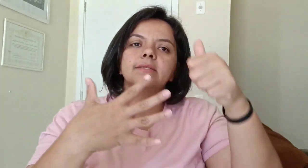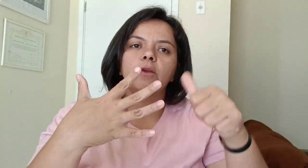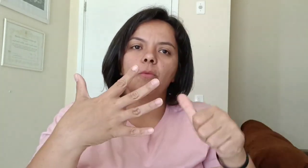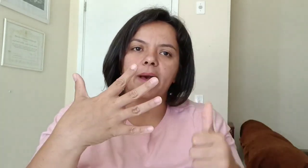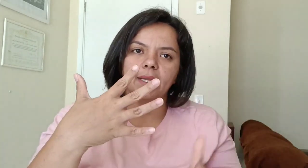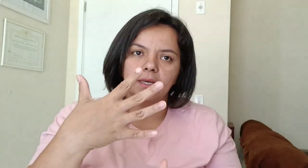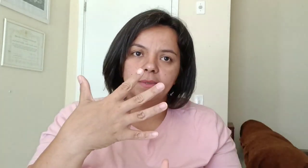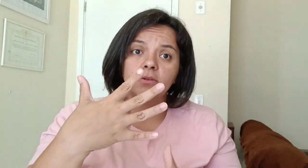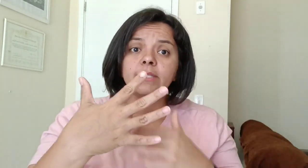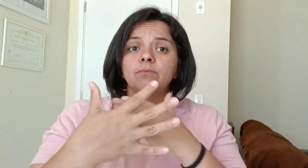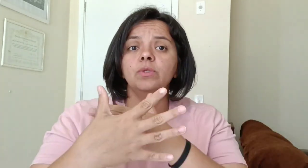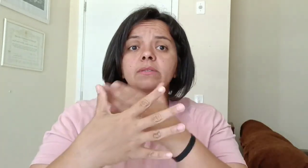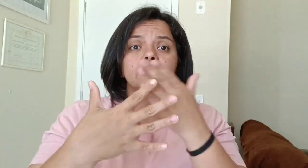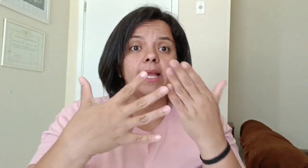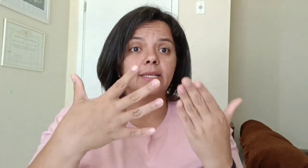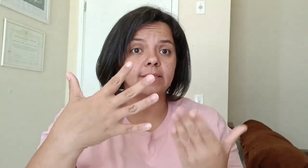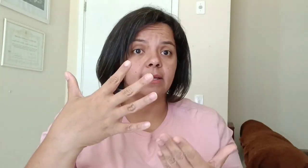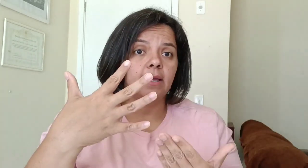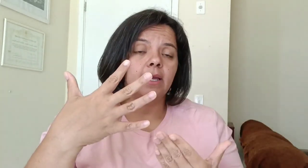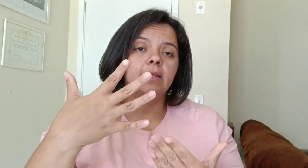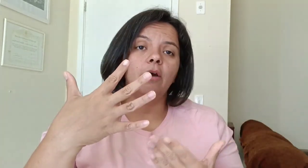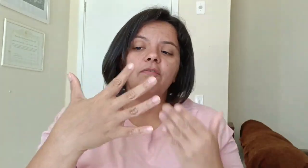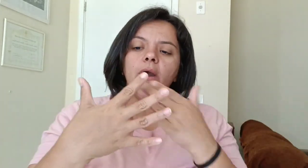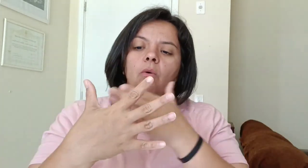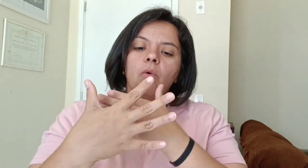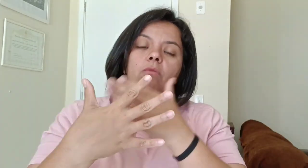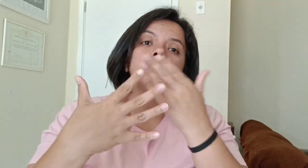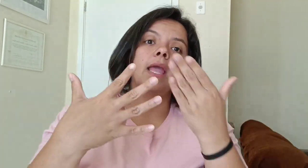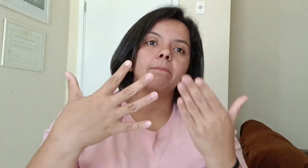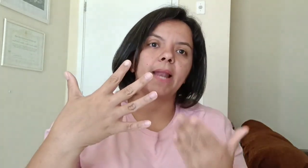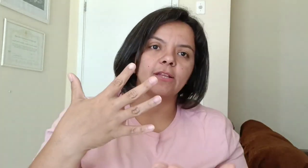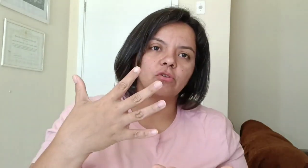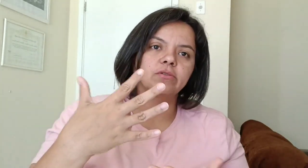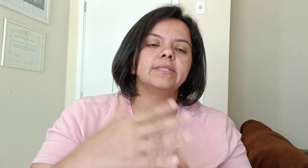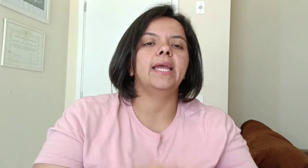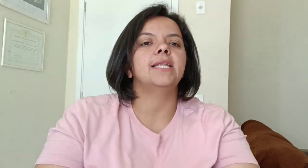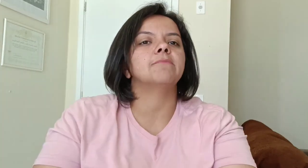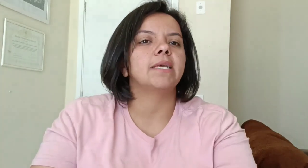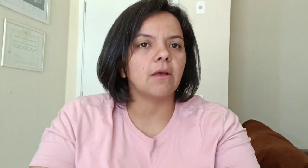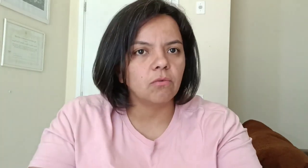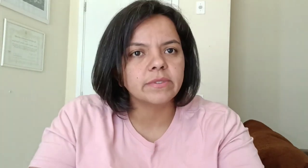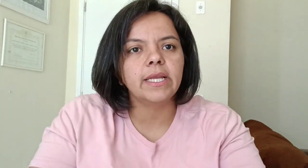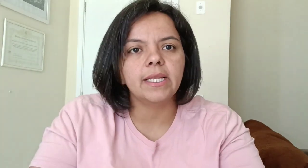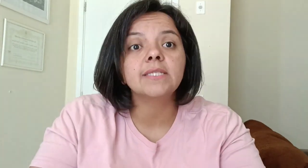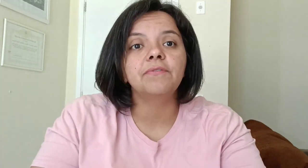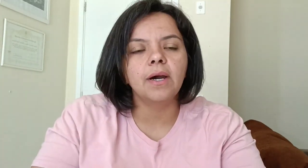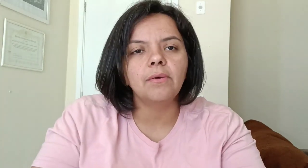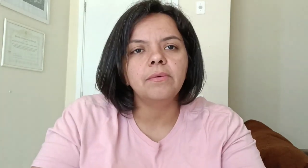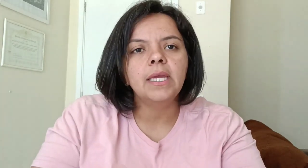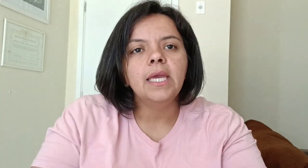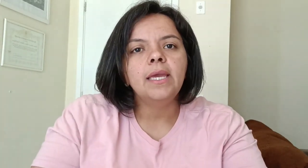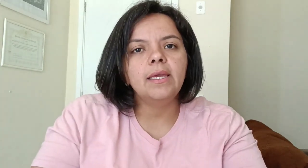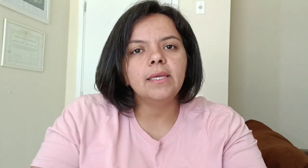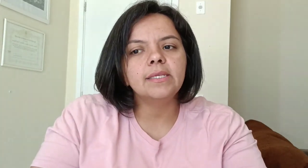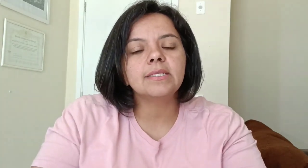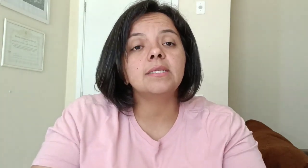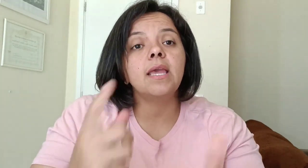5 parâmetros, muitos deles não vão contemplar todos eles, mas alguns deles vão. E que se